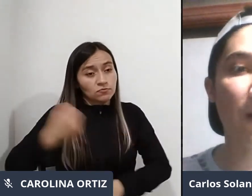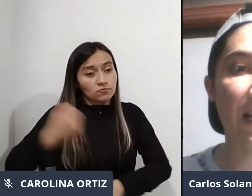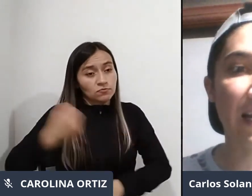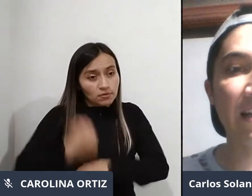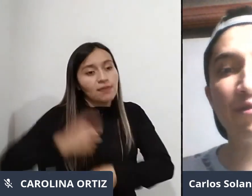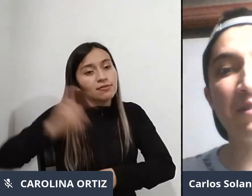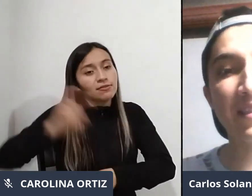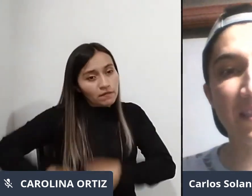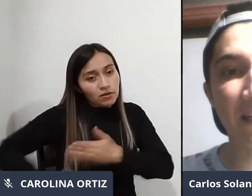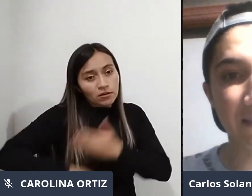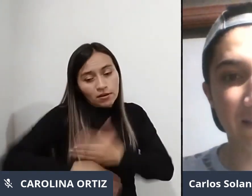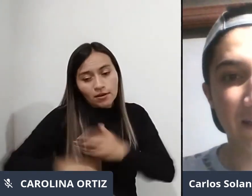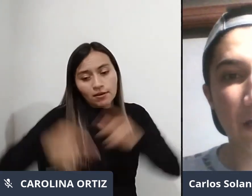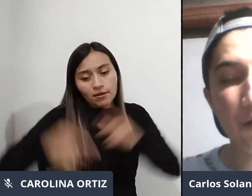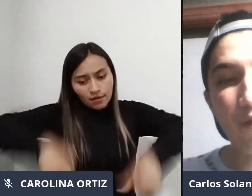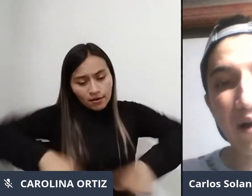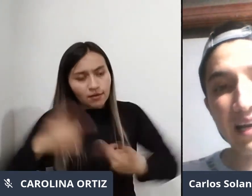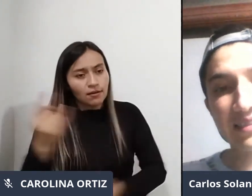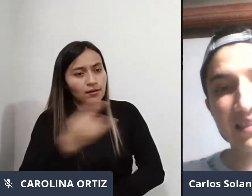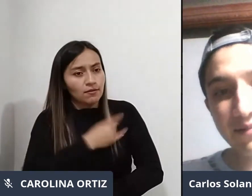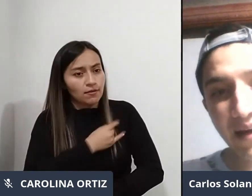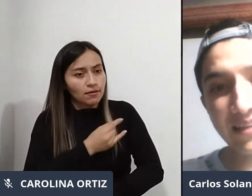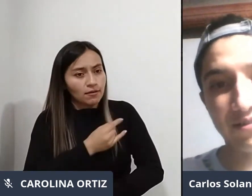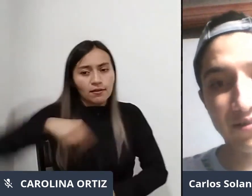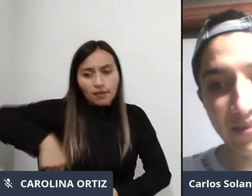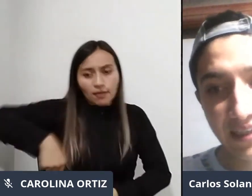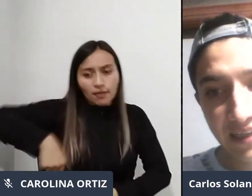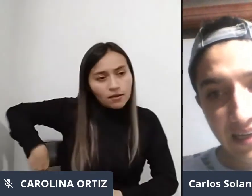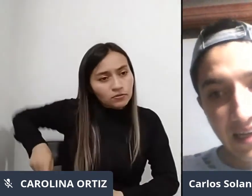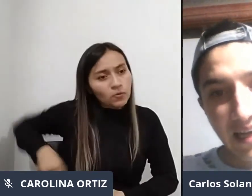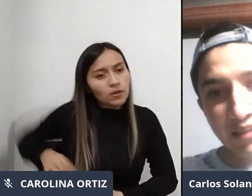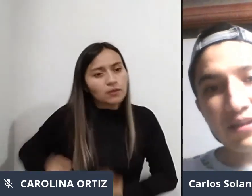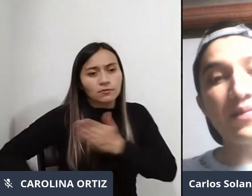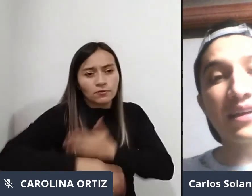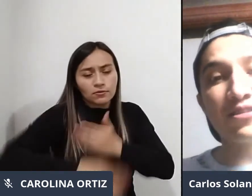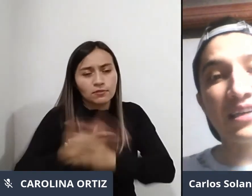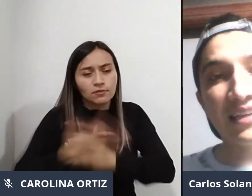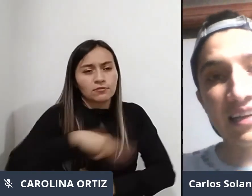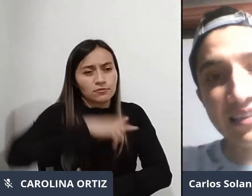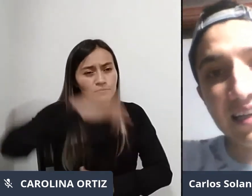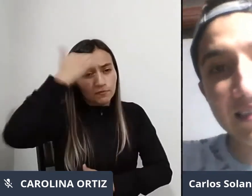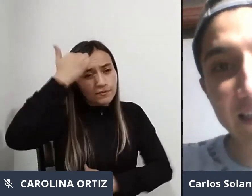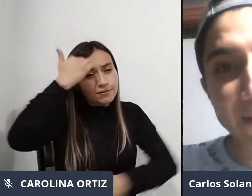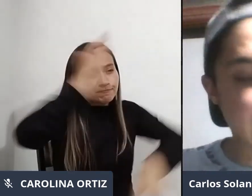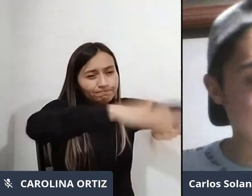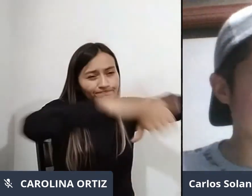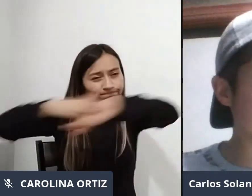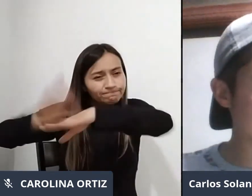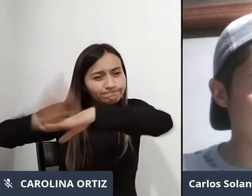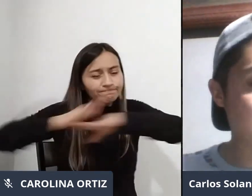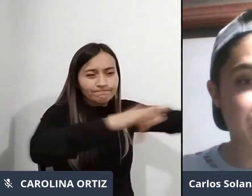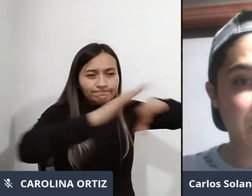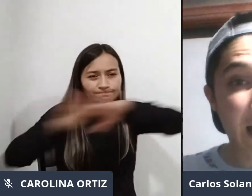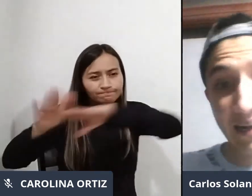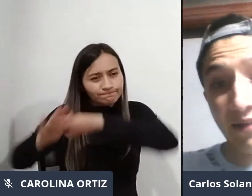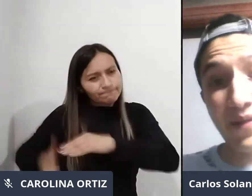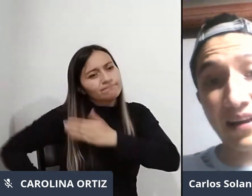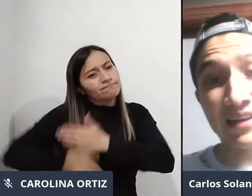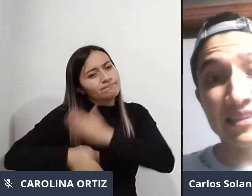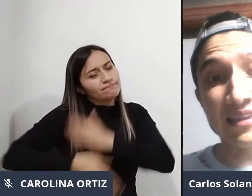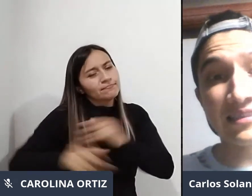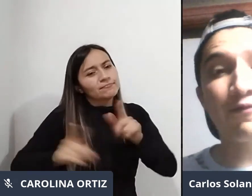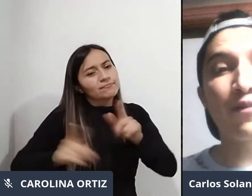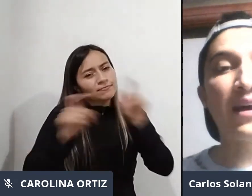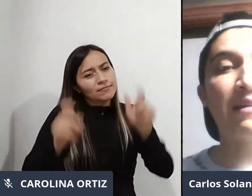en la escuela, en la universidad, como maestras y maestros, es una invitación a seguir este tema de resistencia, a